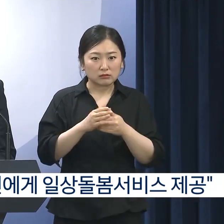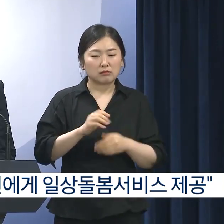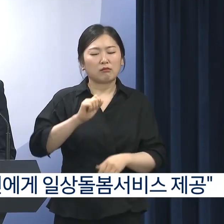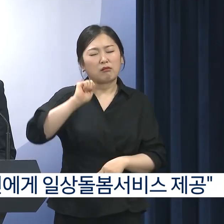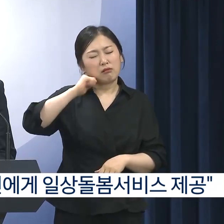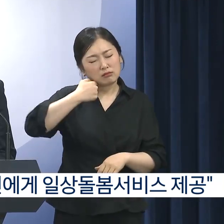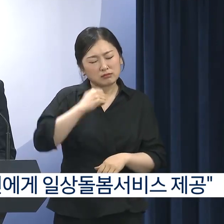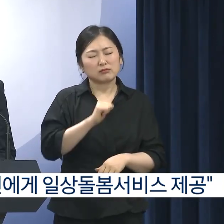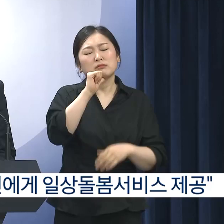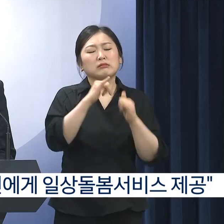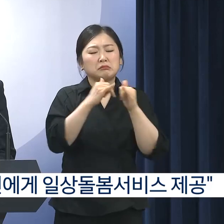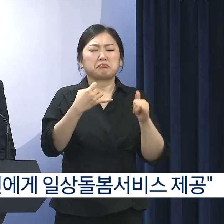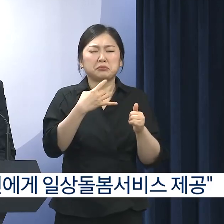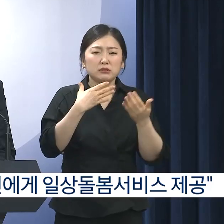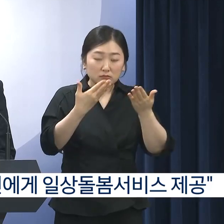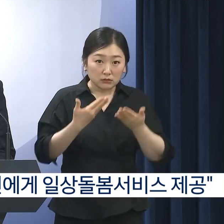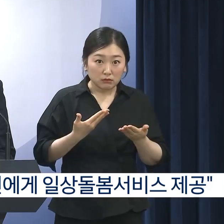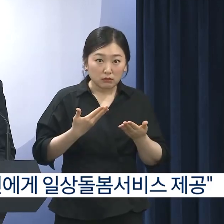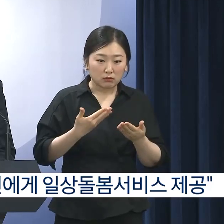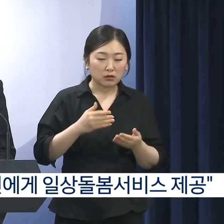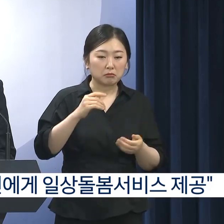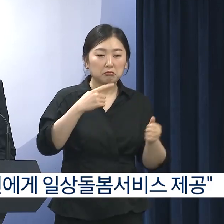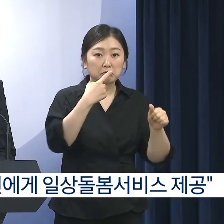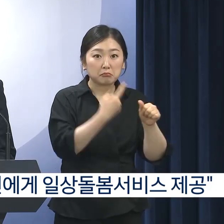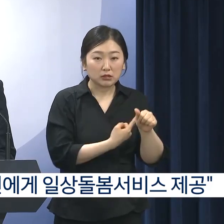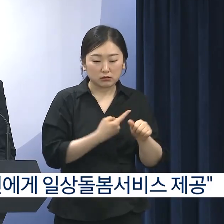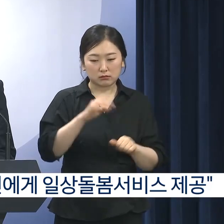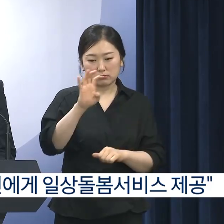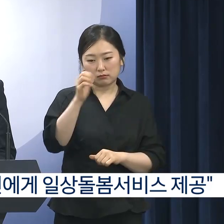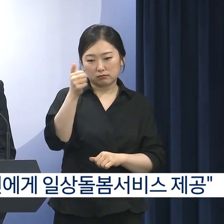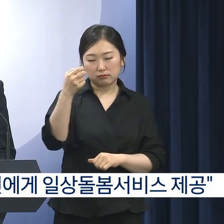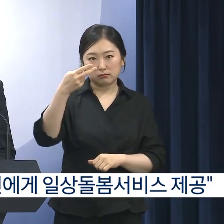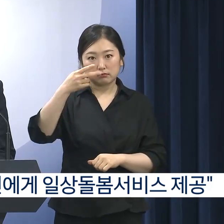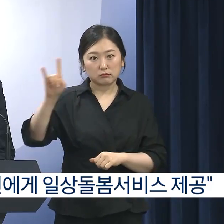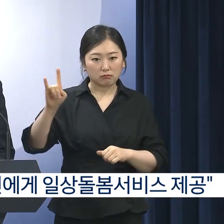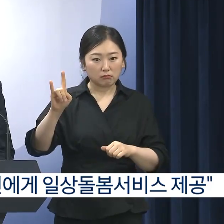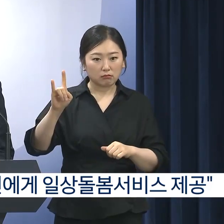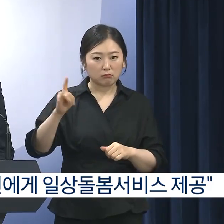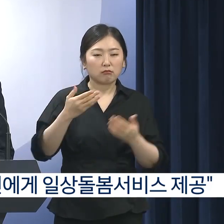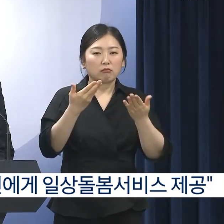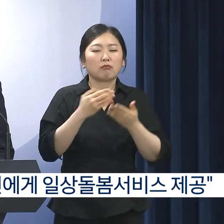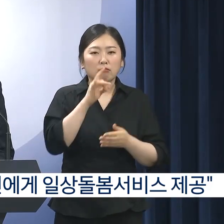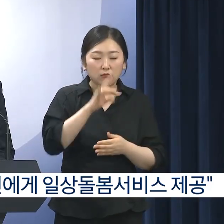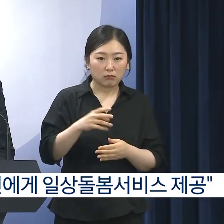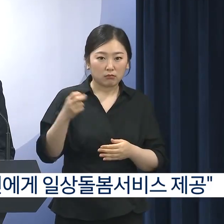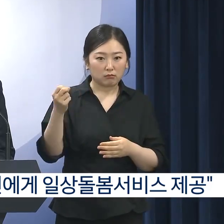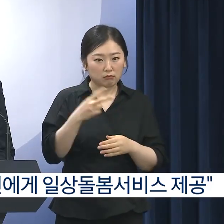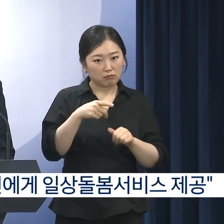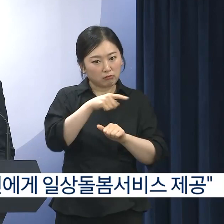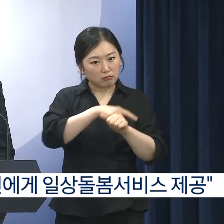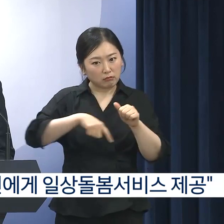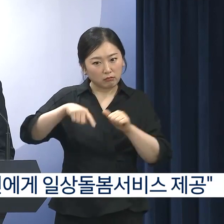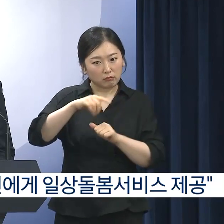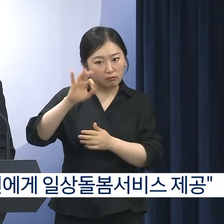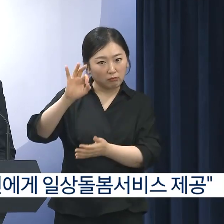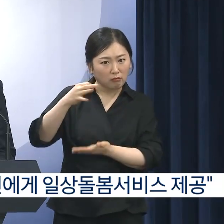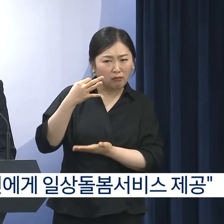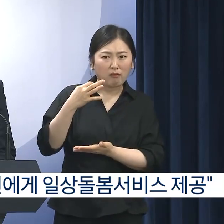중장년과 청년은 서비스를 이용할 수가 없거나 이용할 수 있어도 또한 이용할 수 없는 경우가 상당히 많이